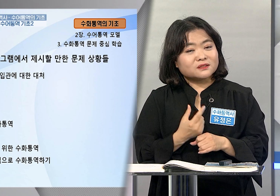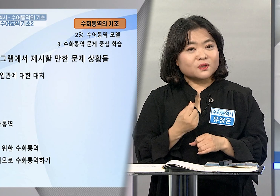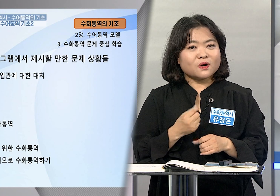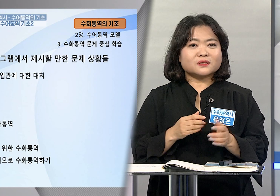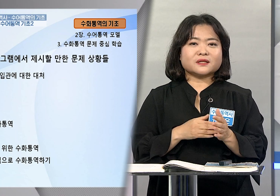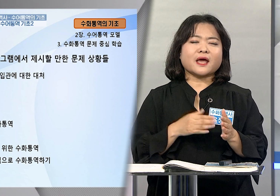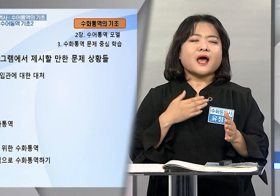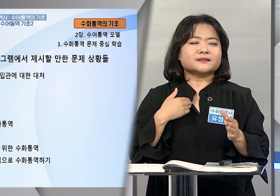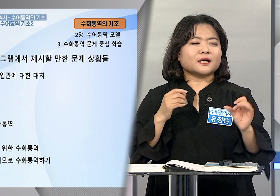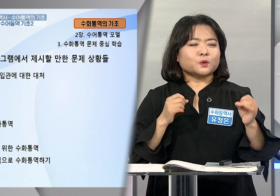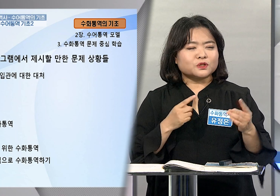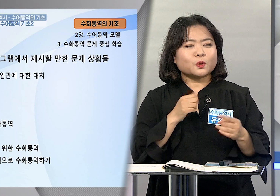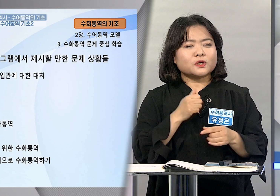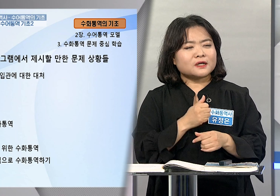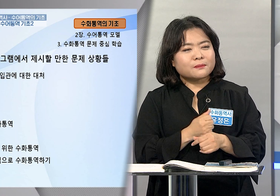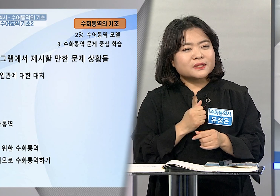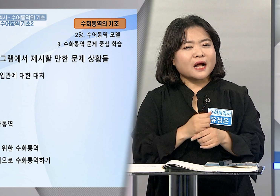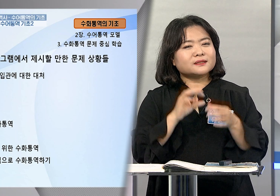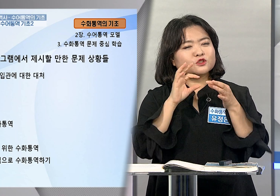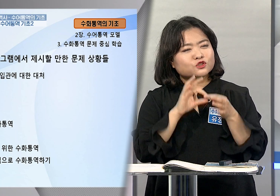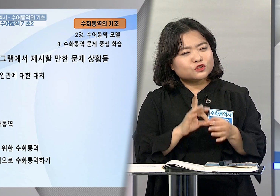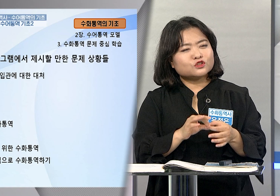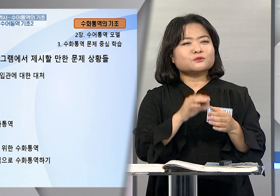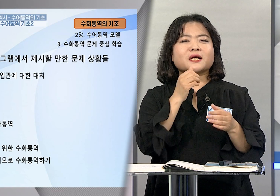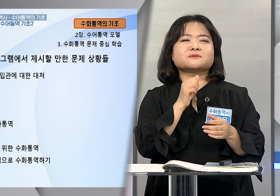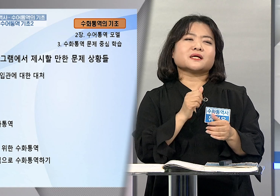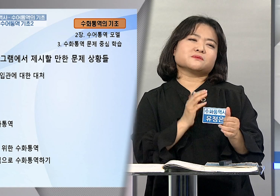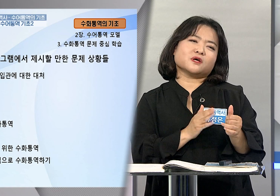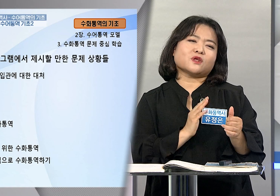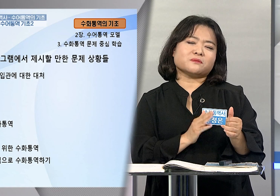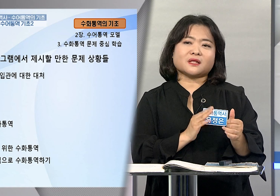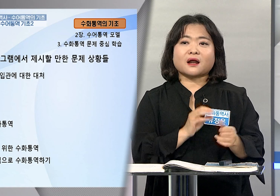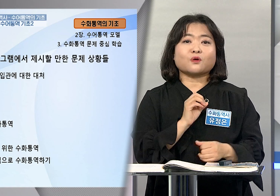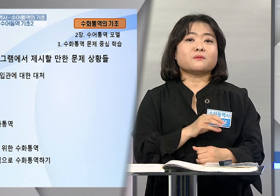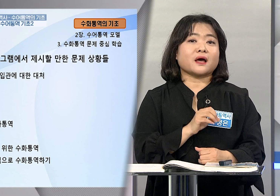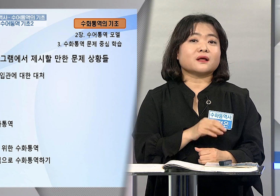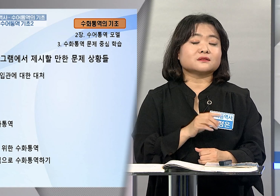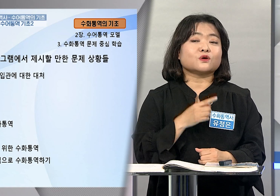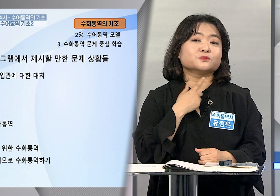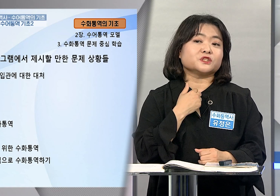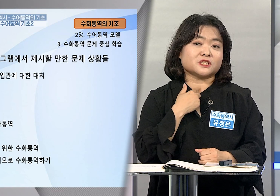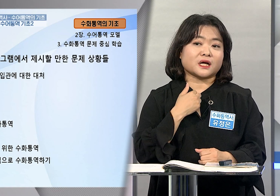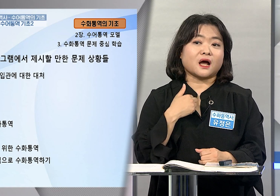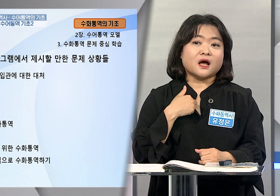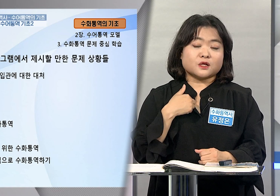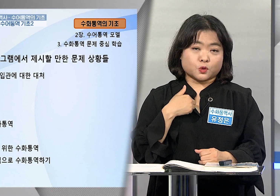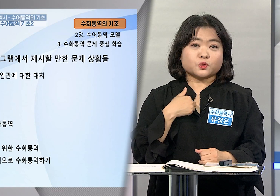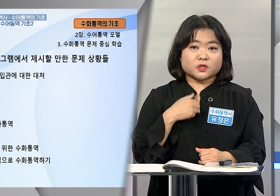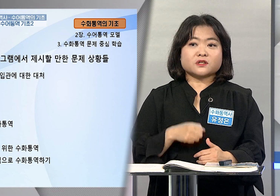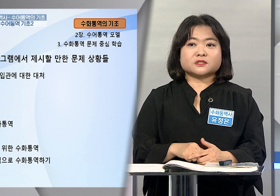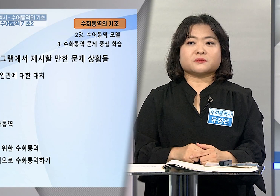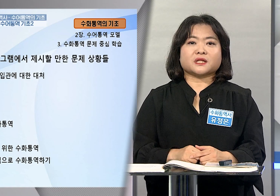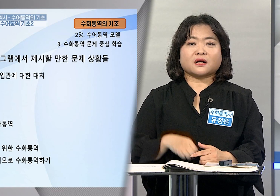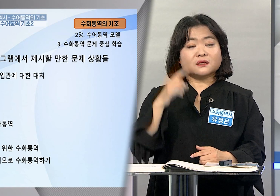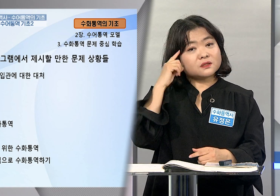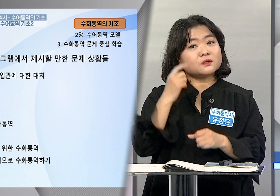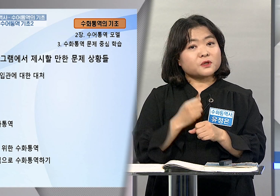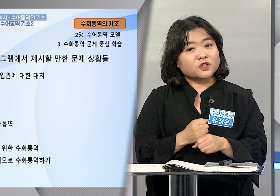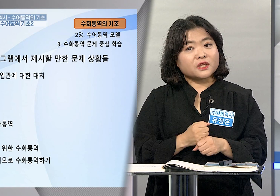그렇죠? 그럴 때 제가 동시 통역을 합니다. 그냥 쭉 말씀하시면 됩니다라고 말하는 경우들이 제가 종종 있었습니다. 그게 선입견인데